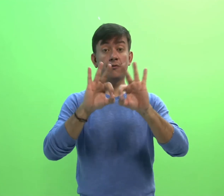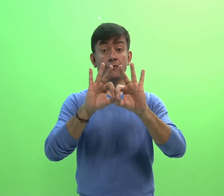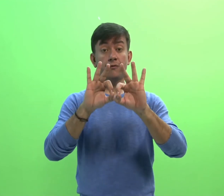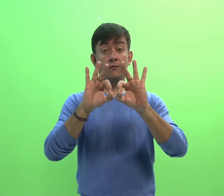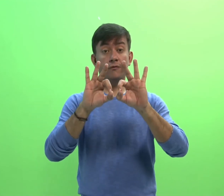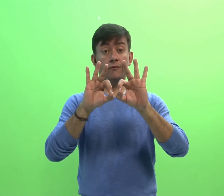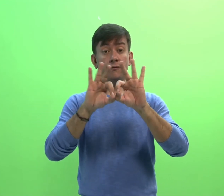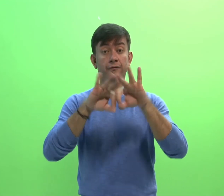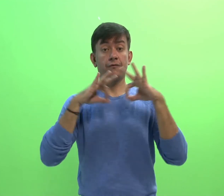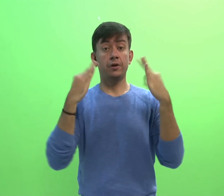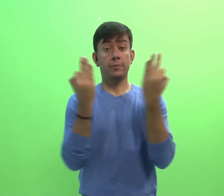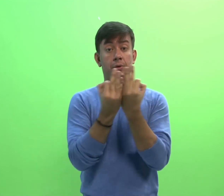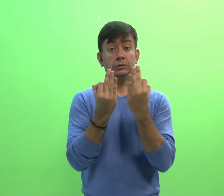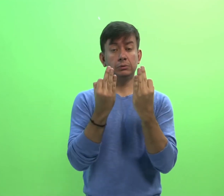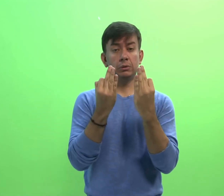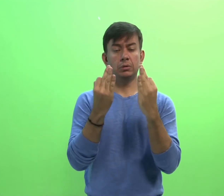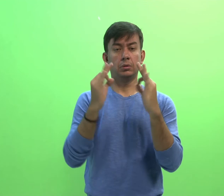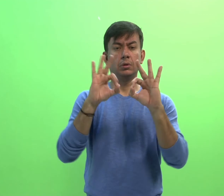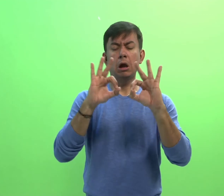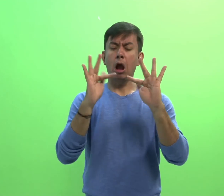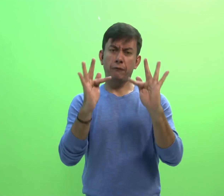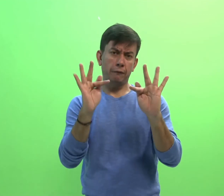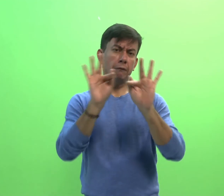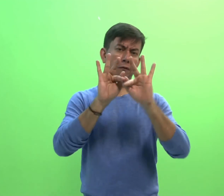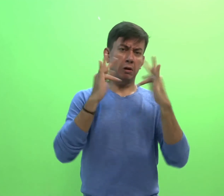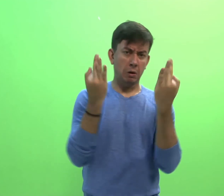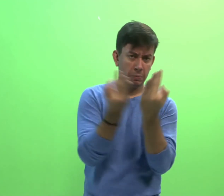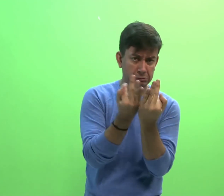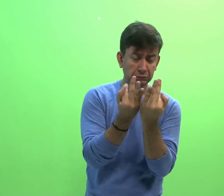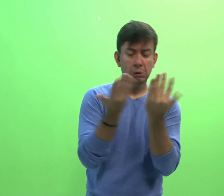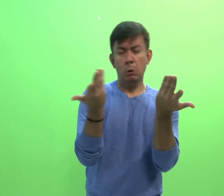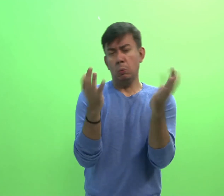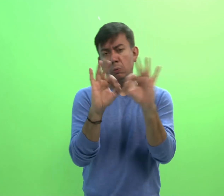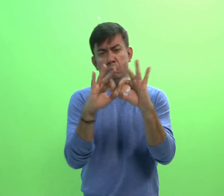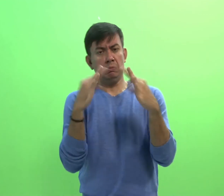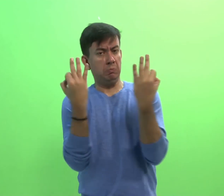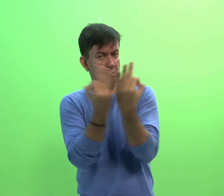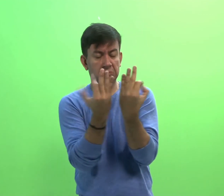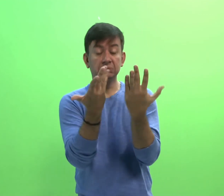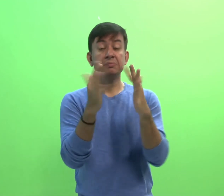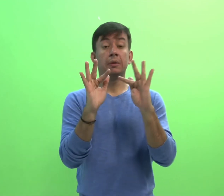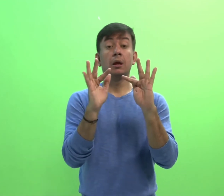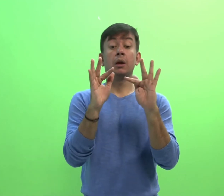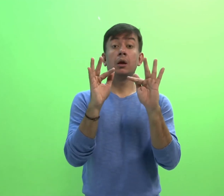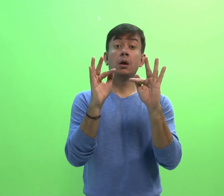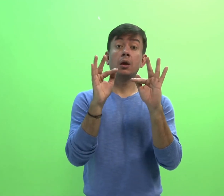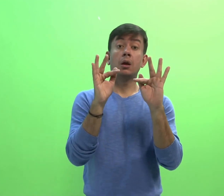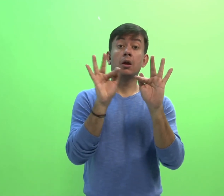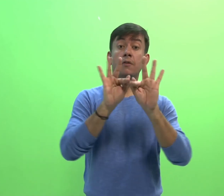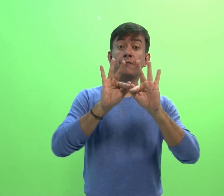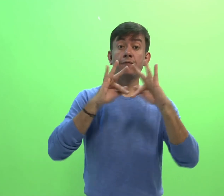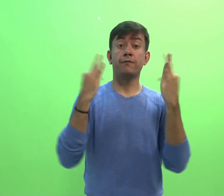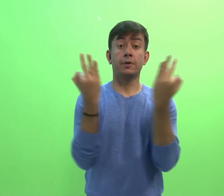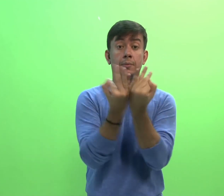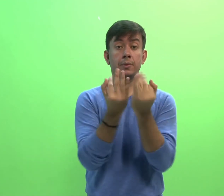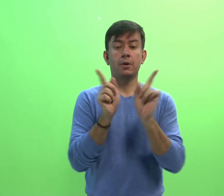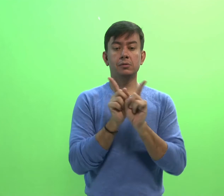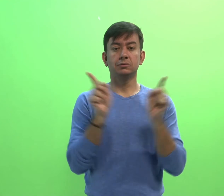Família. Pode ser em F ou pode ser com a configuração de mão de certo. Veja que para a